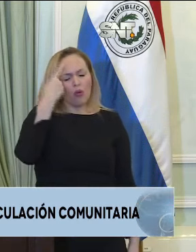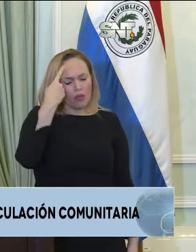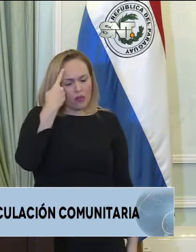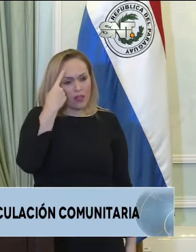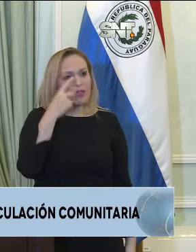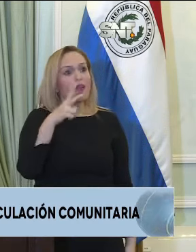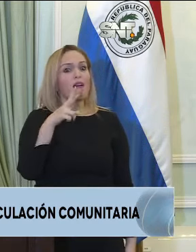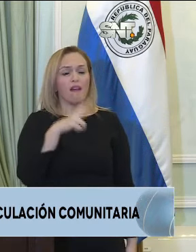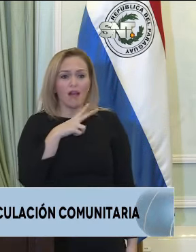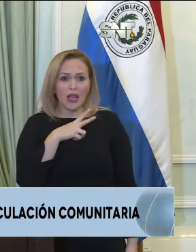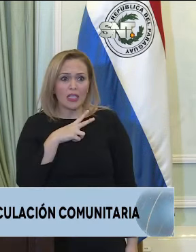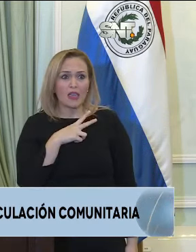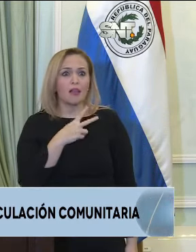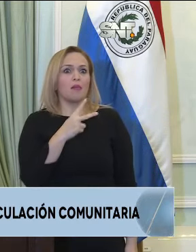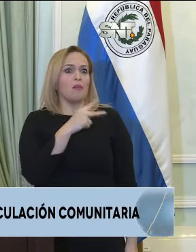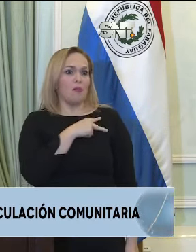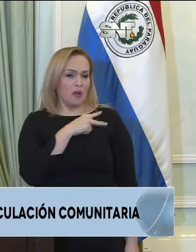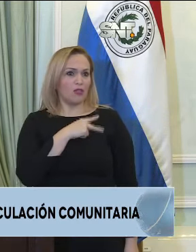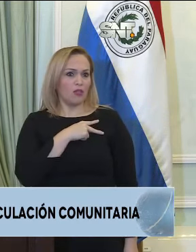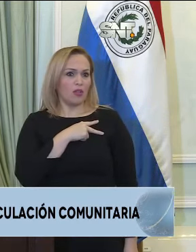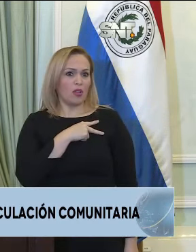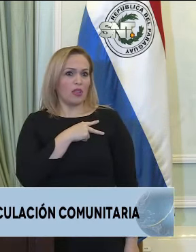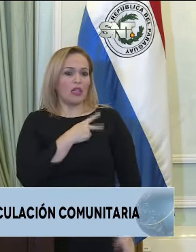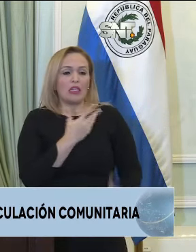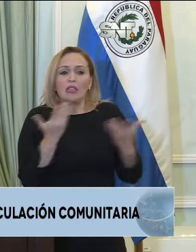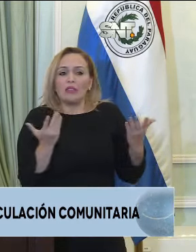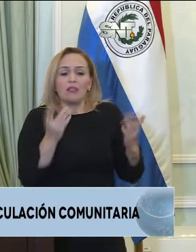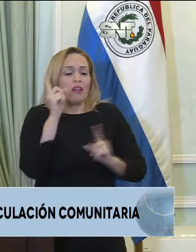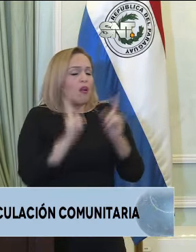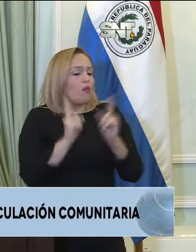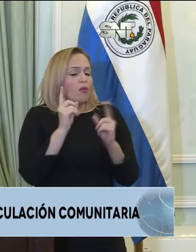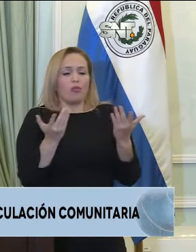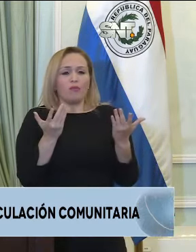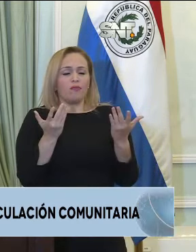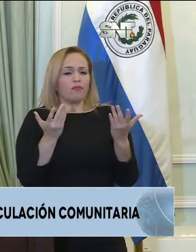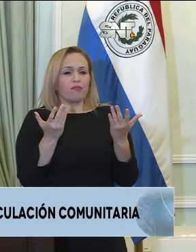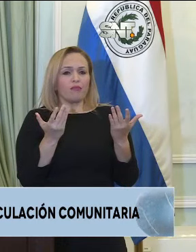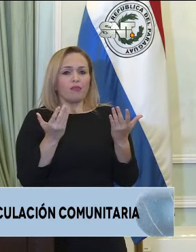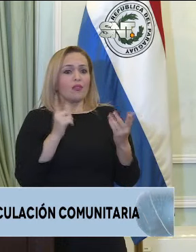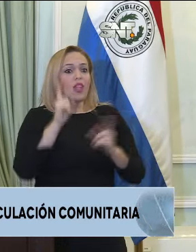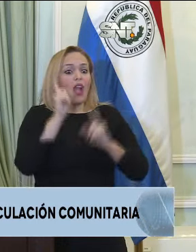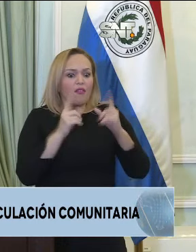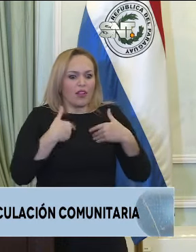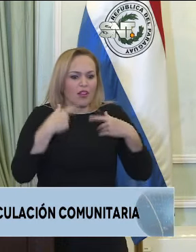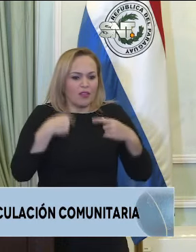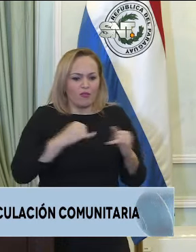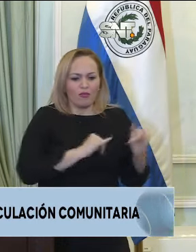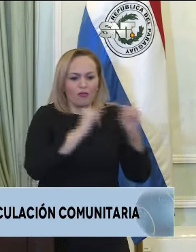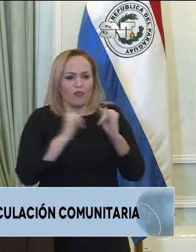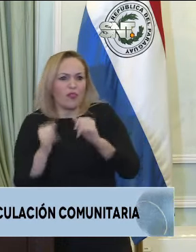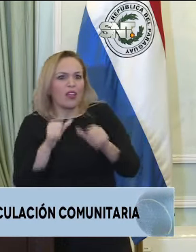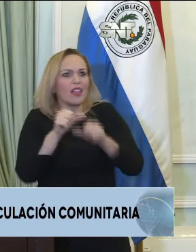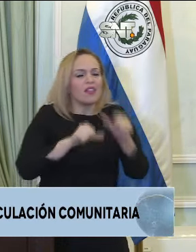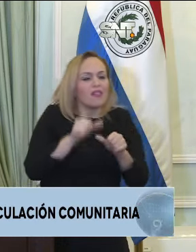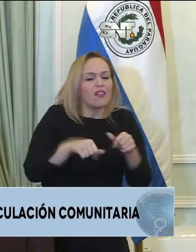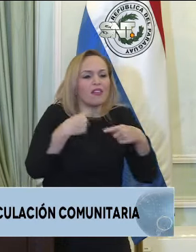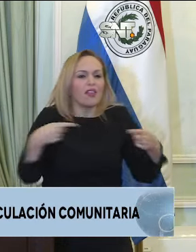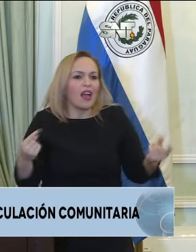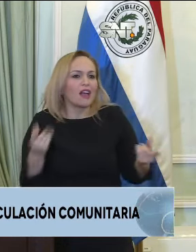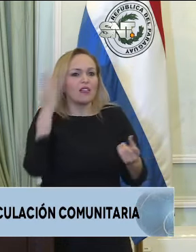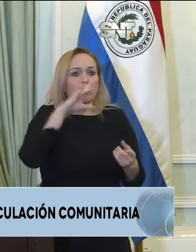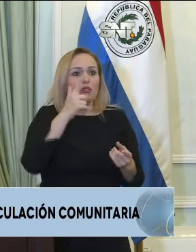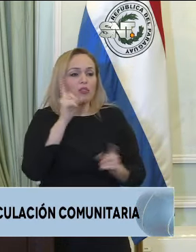personas que no van a estar, que no están recibiendo, digamos, su actividad diaria informal y que por ende